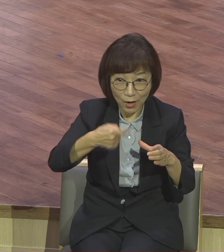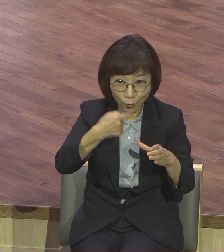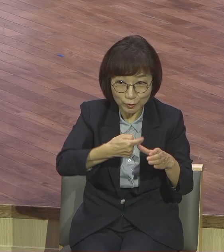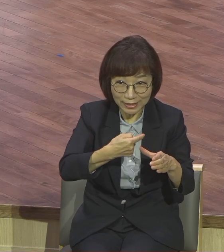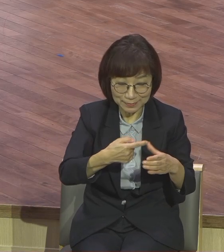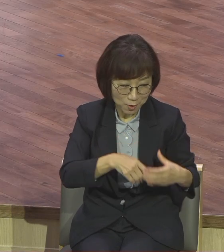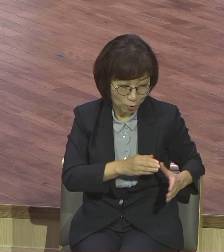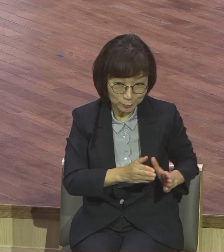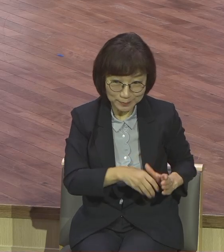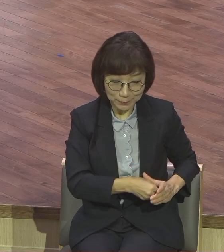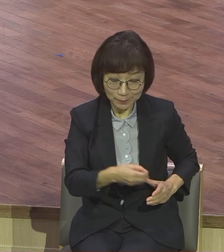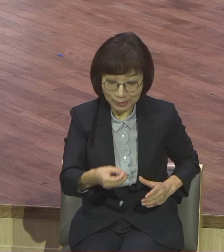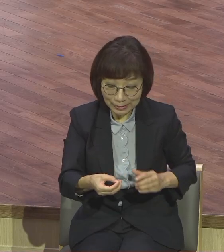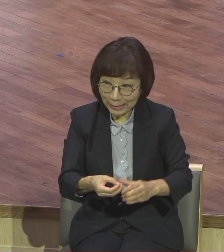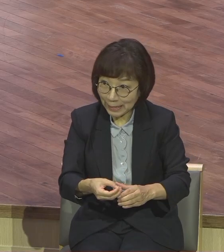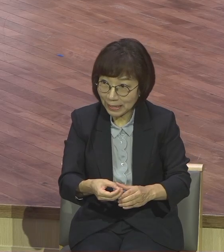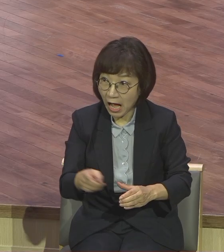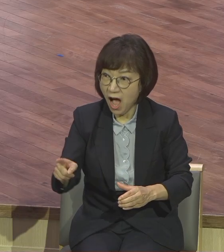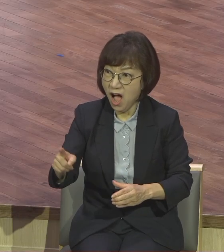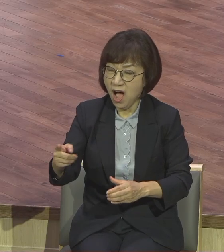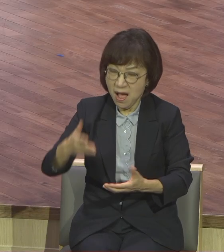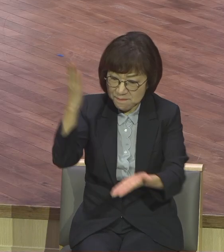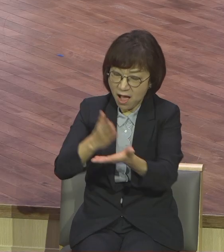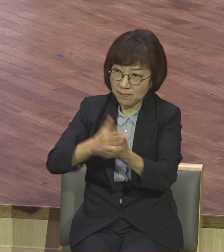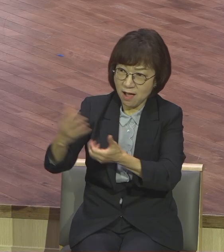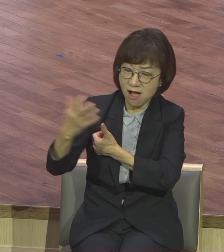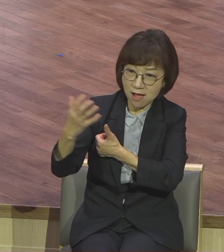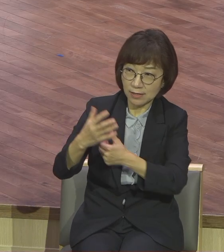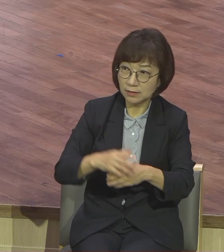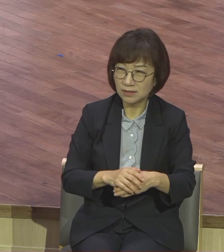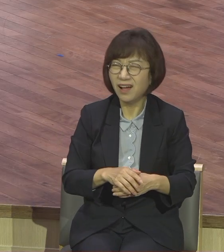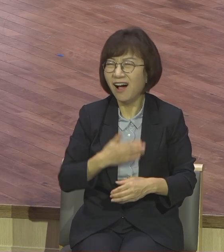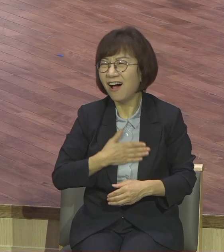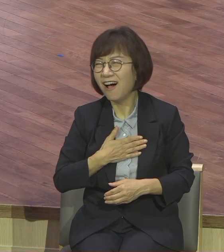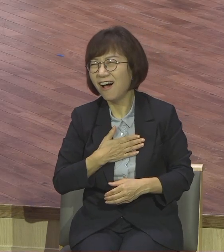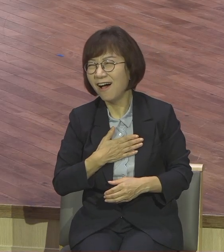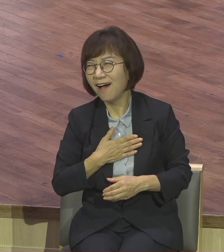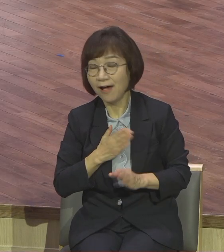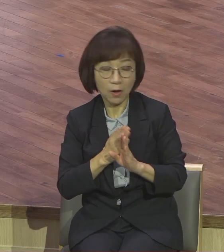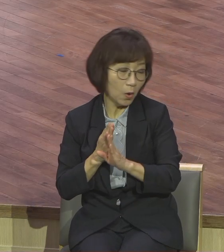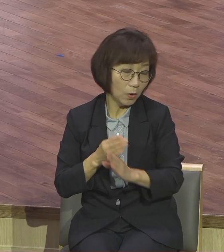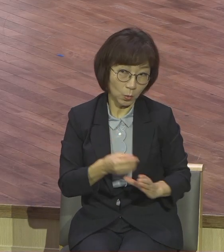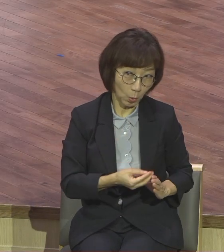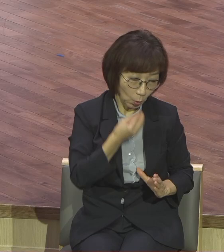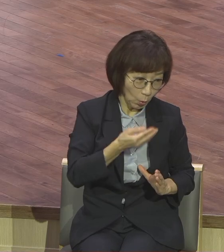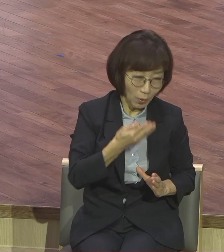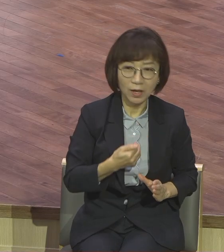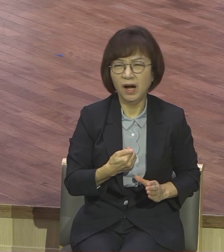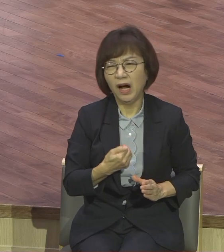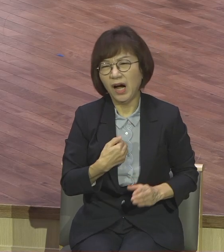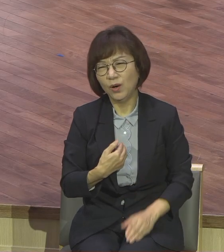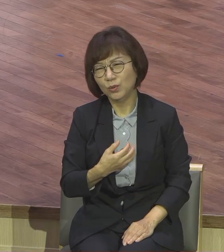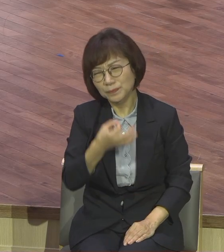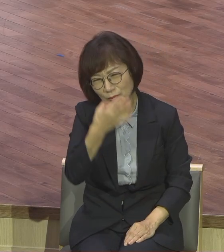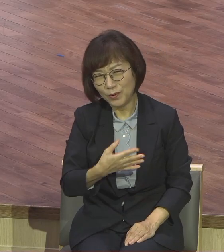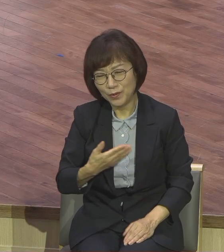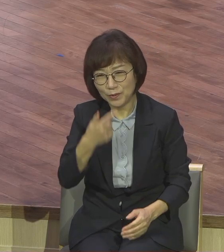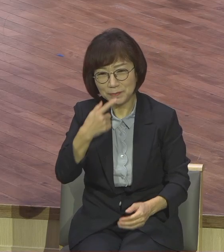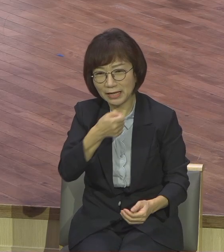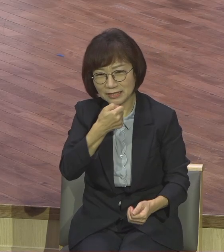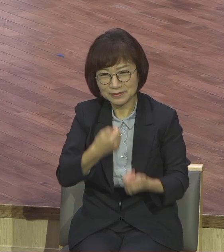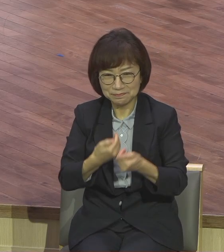그렇다고 우리가 안 먹습니까? 악착같이 먹지. 그만큼 우리를 보는 눈이 말이요,